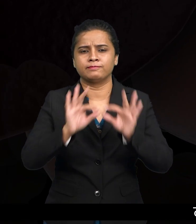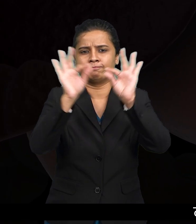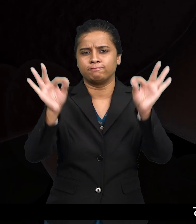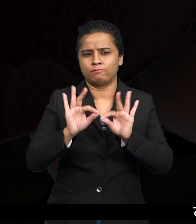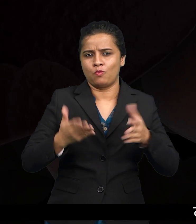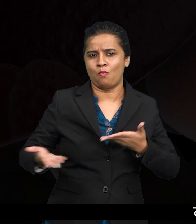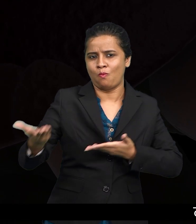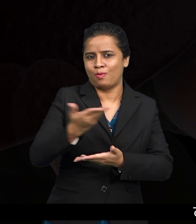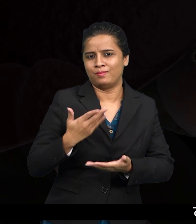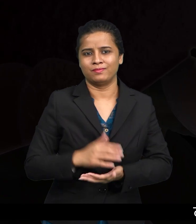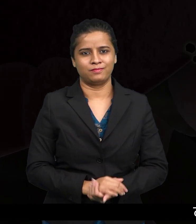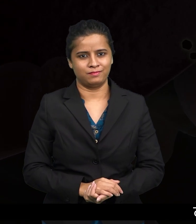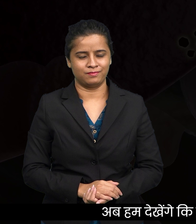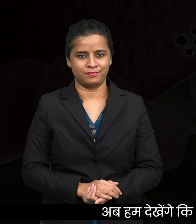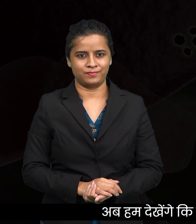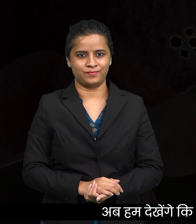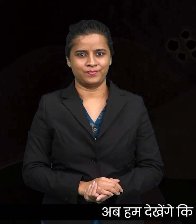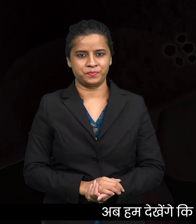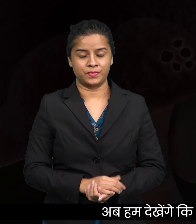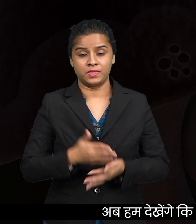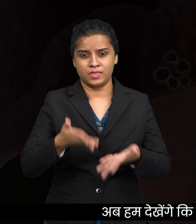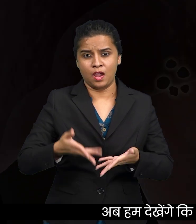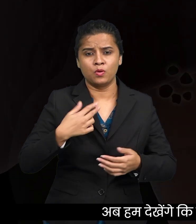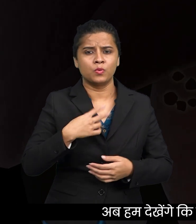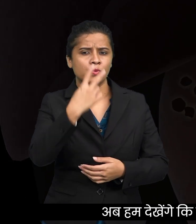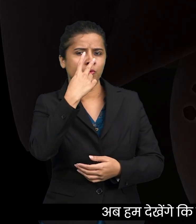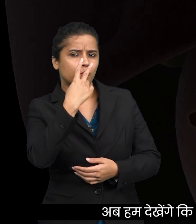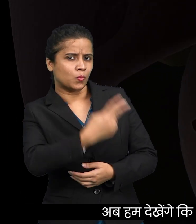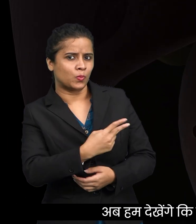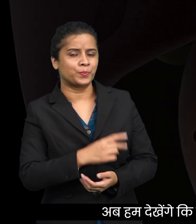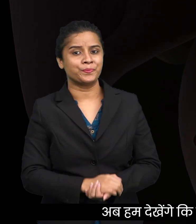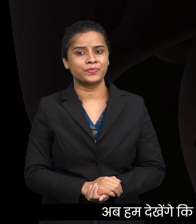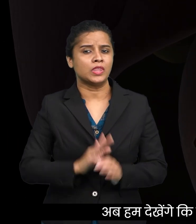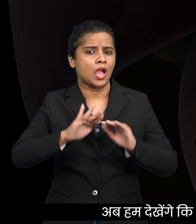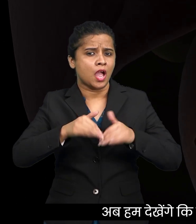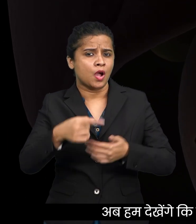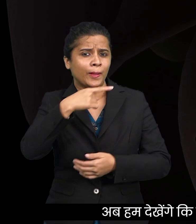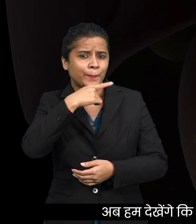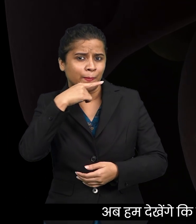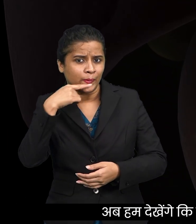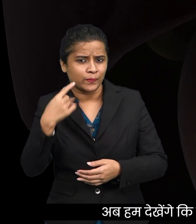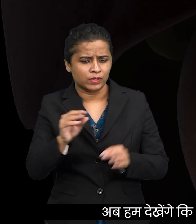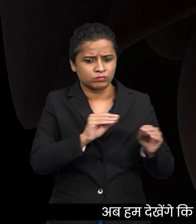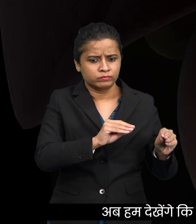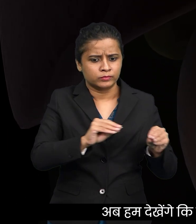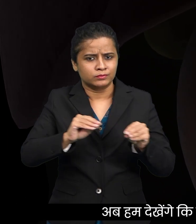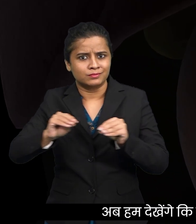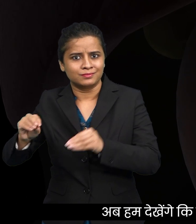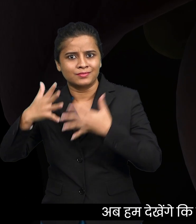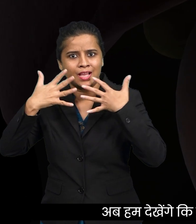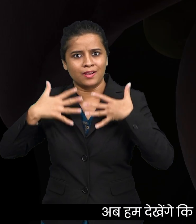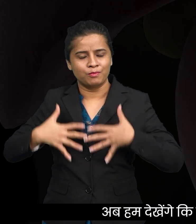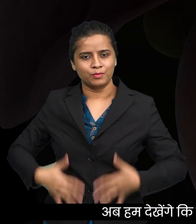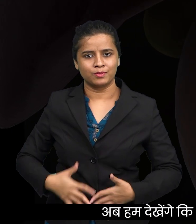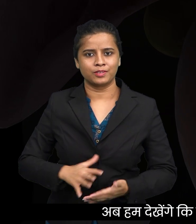तैयार हो जाओ। अब हम देखेंगे कि हमारे शरीर में रक्त कैसे बहता है।